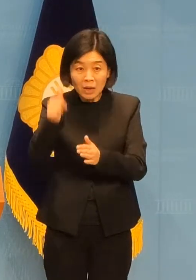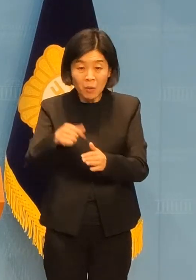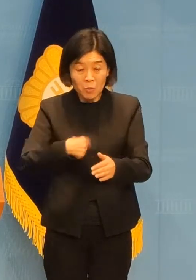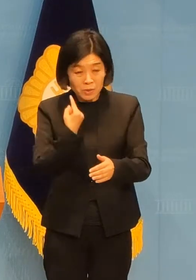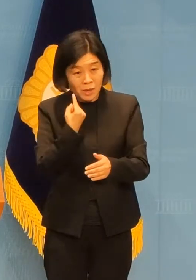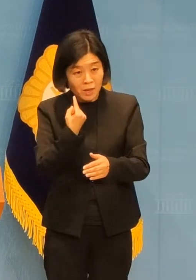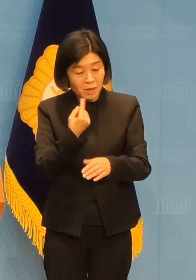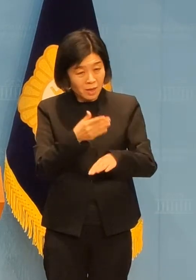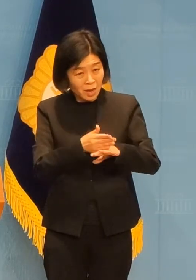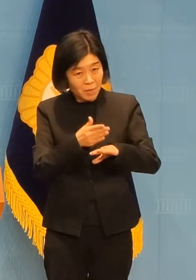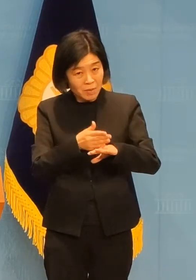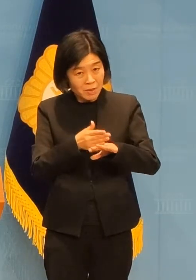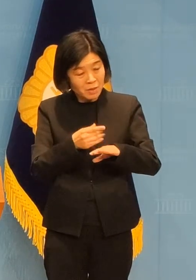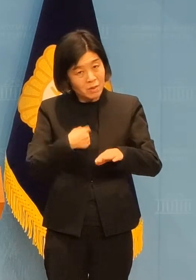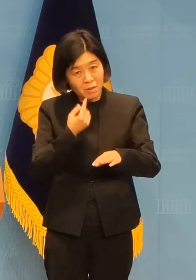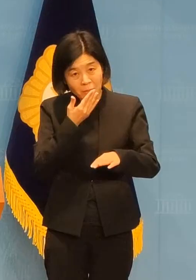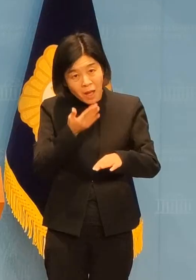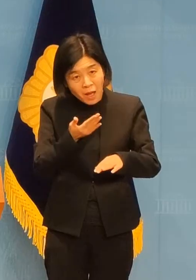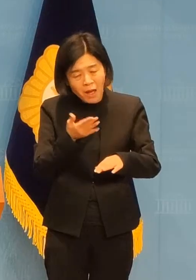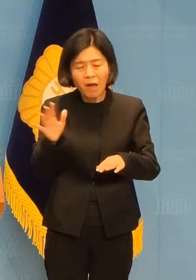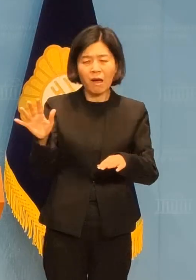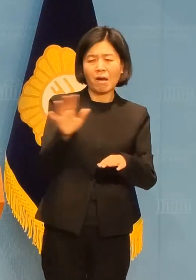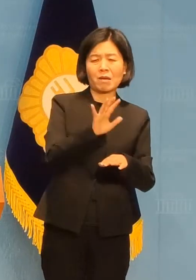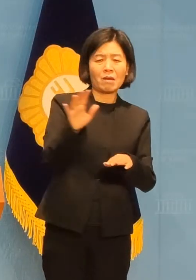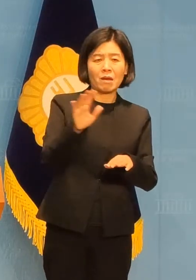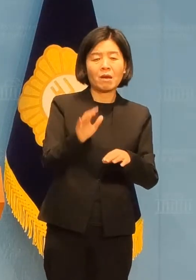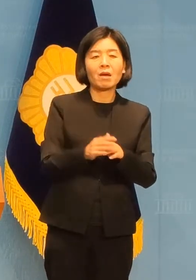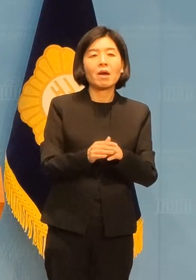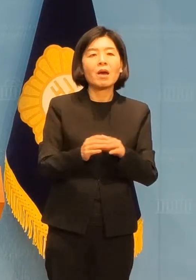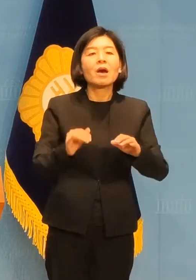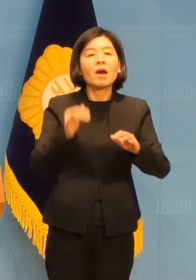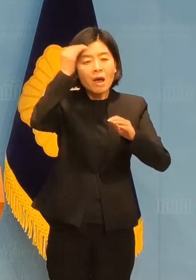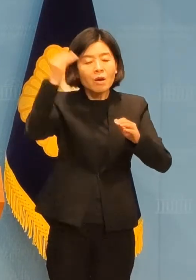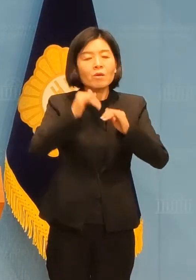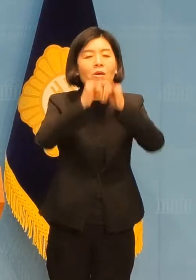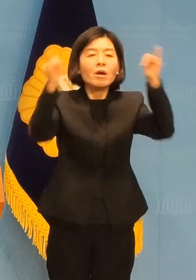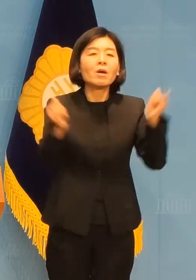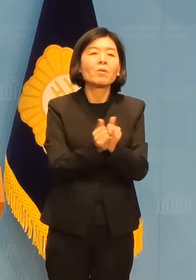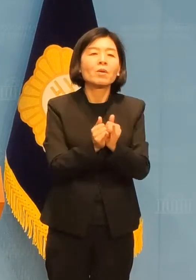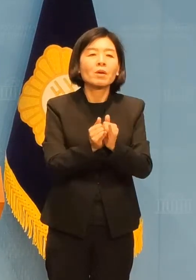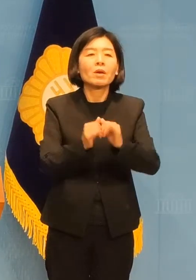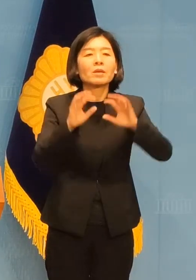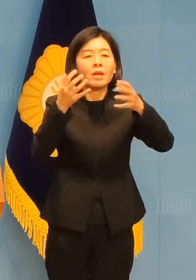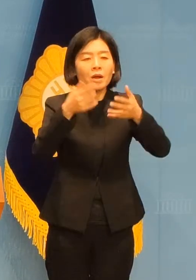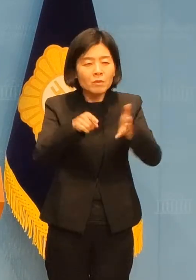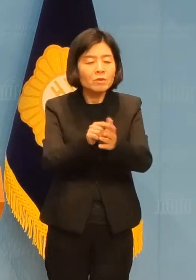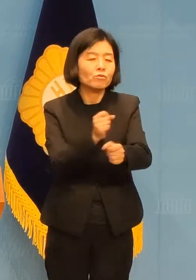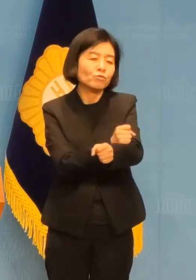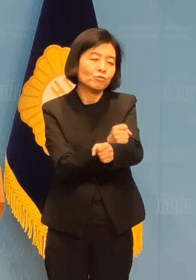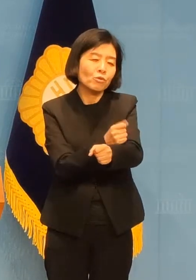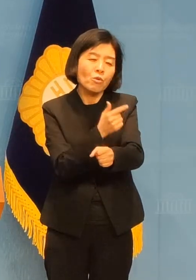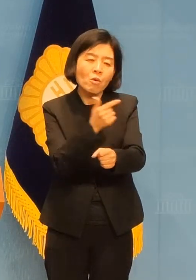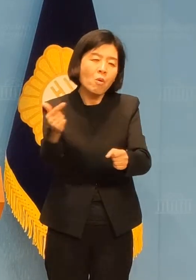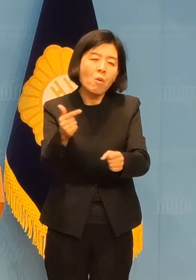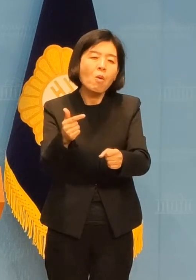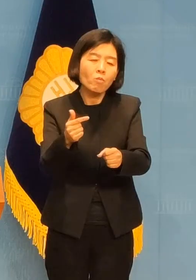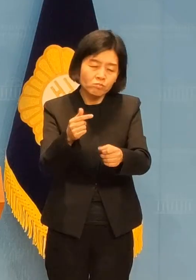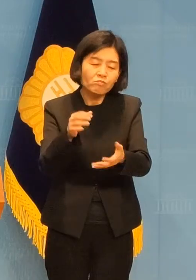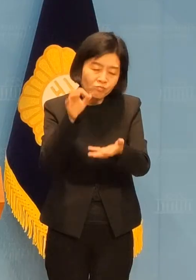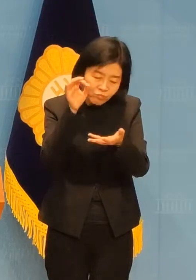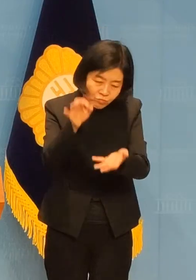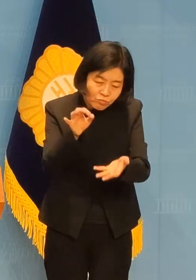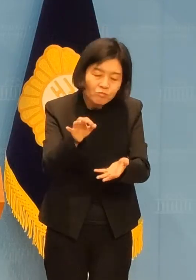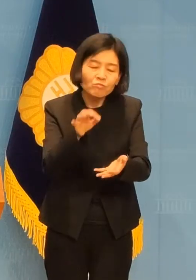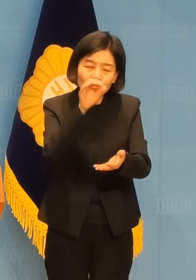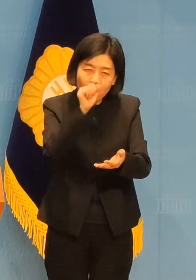말하지 않는다는 것인가? 우리 사회는 보훈의 가치를 결코 부정하지 않는다. 하지만 그